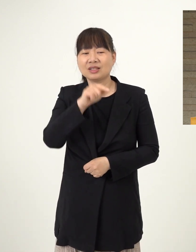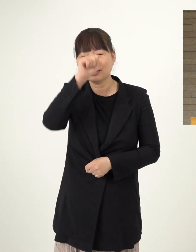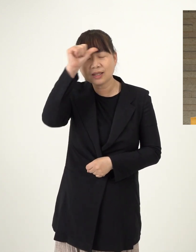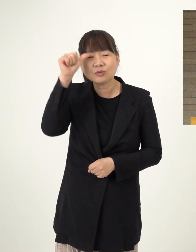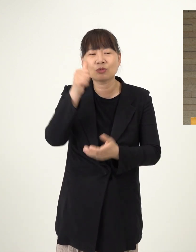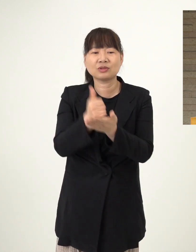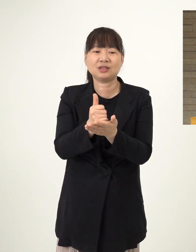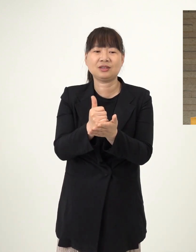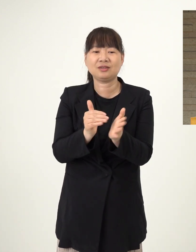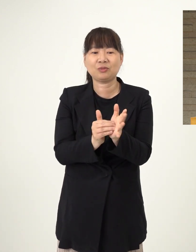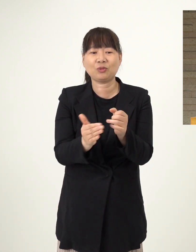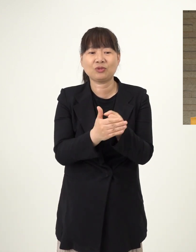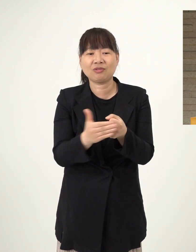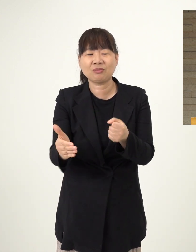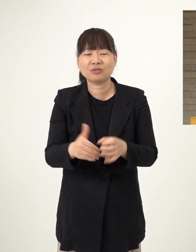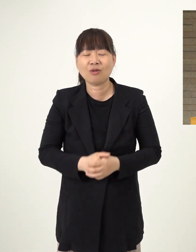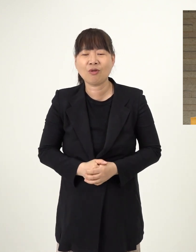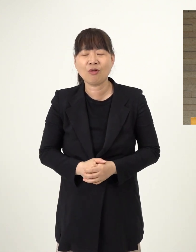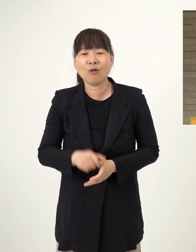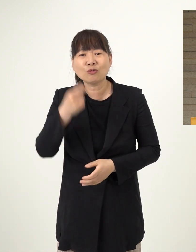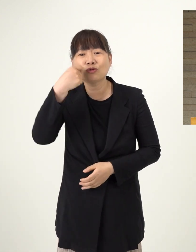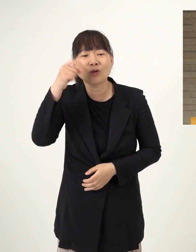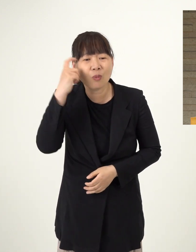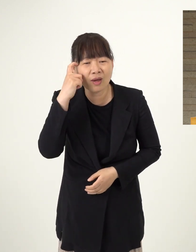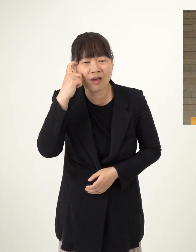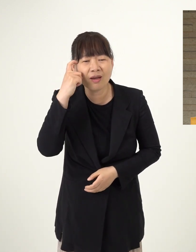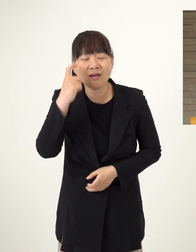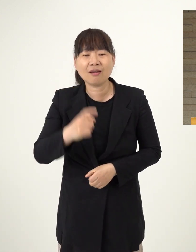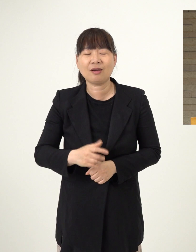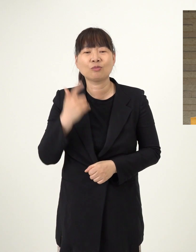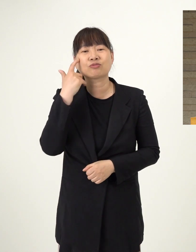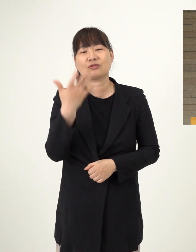중직자인데 왜 그러세요?